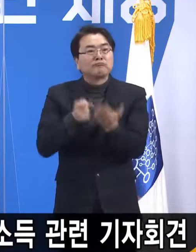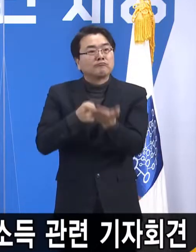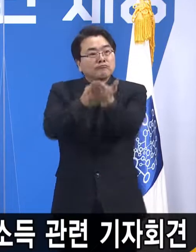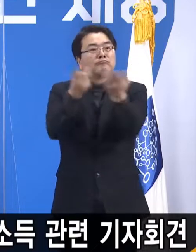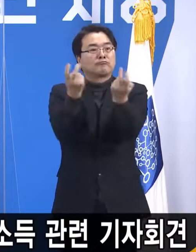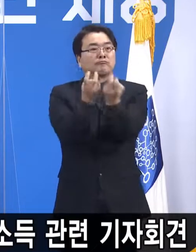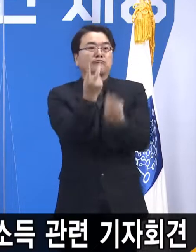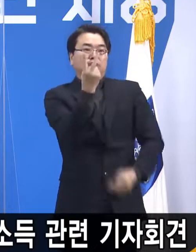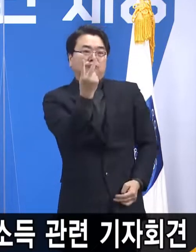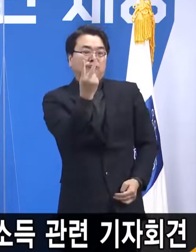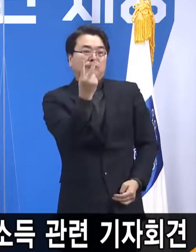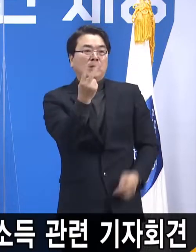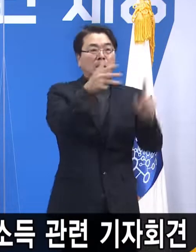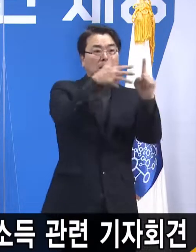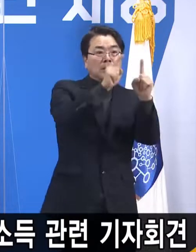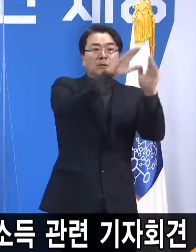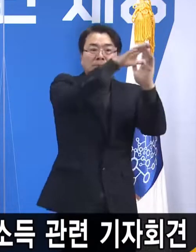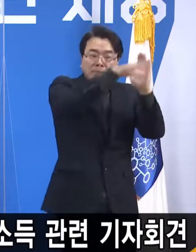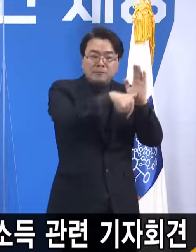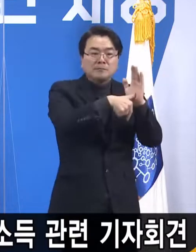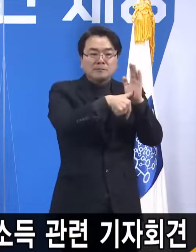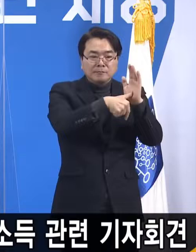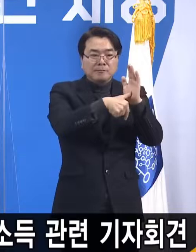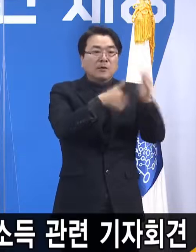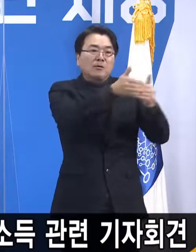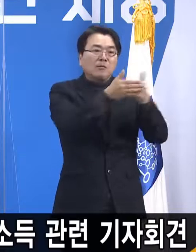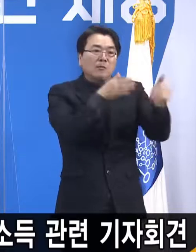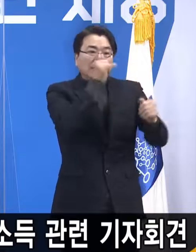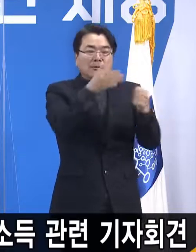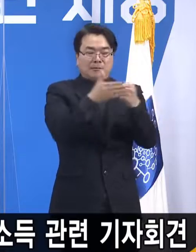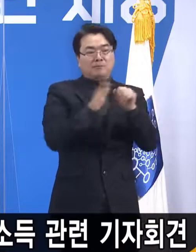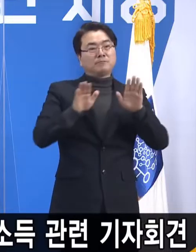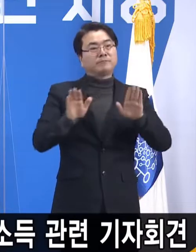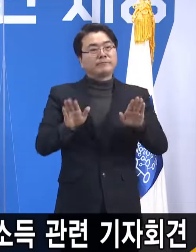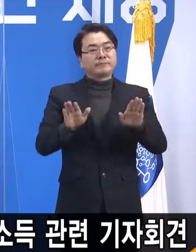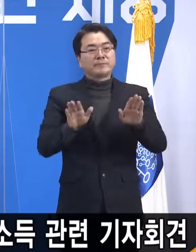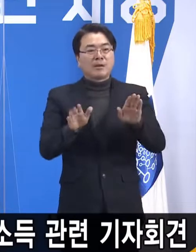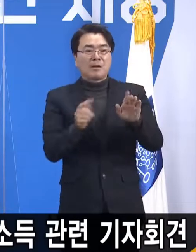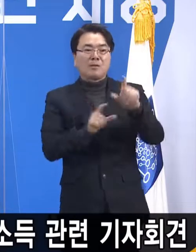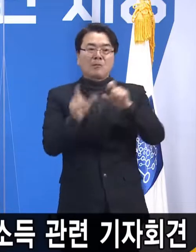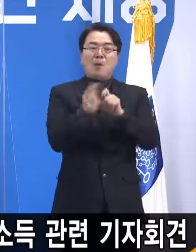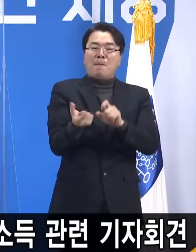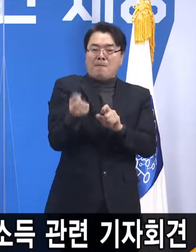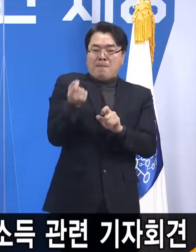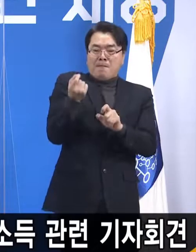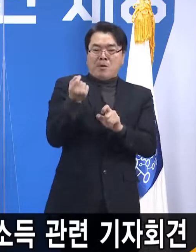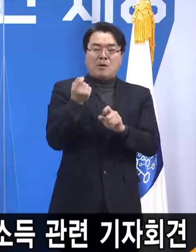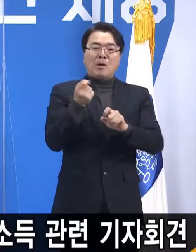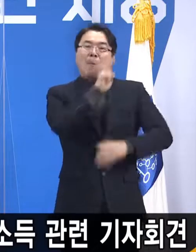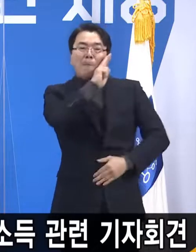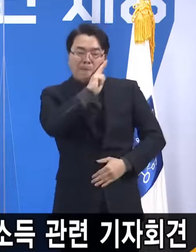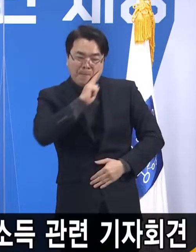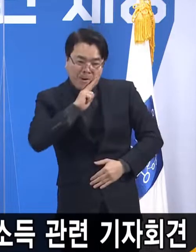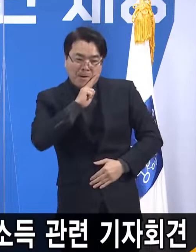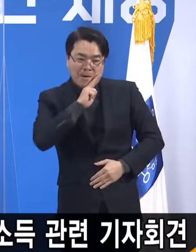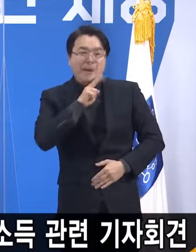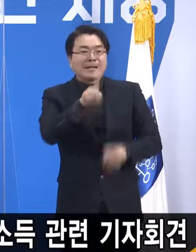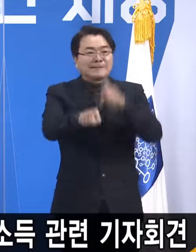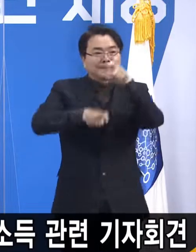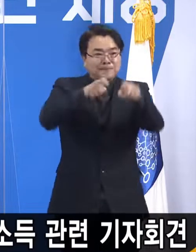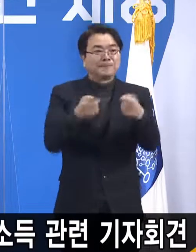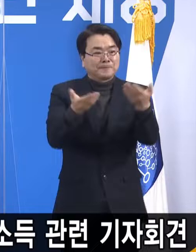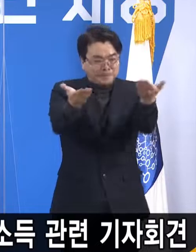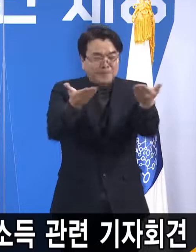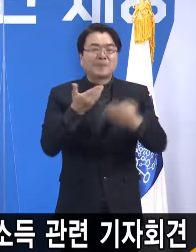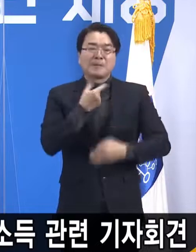진행합니다. 1차 재난 기본 소득 지급 경험을 바탕으로 이번에는 더 신속하고 더 편리하게 집행하도록